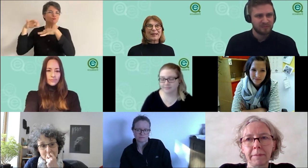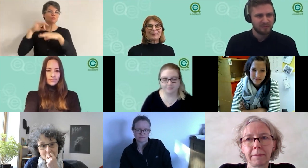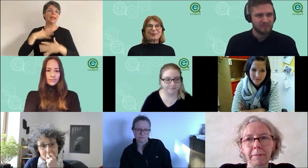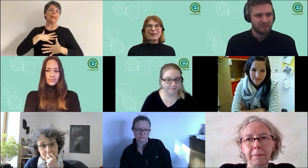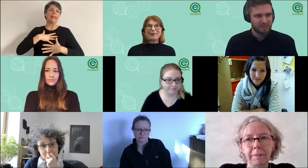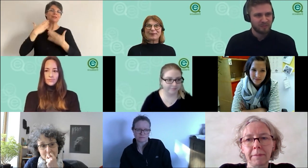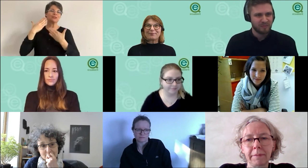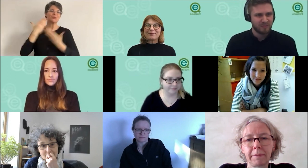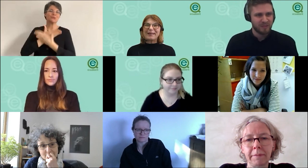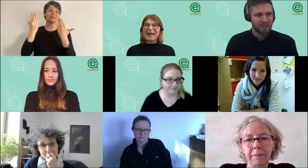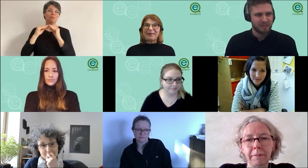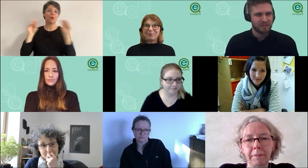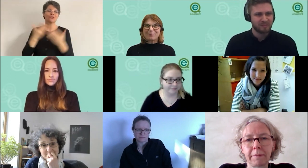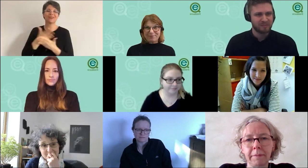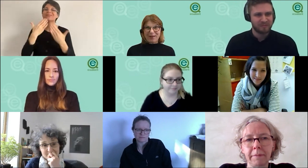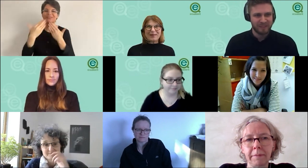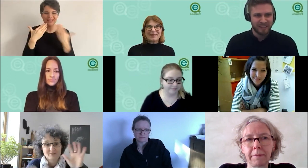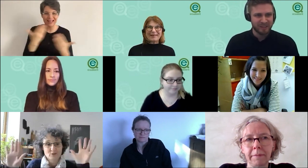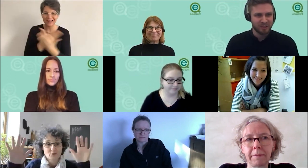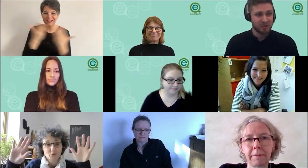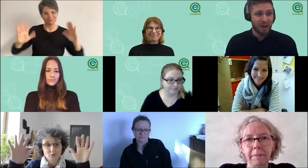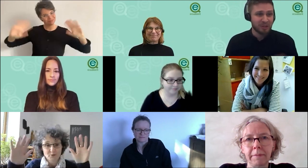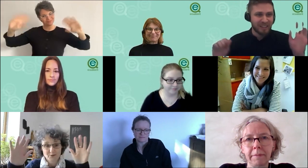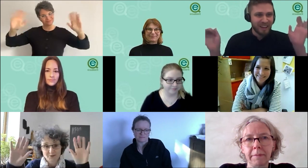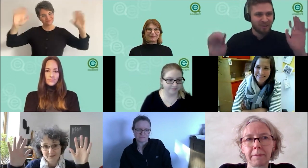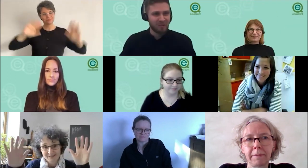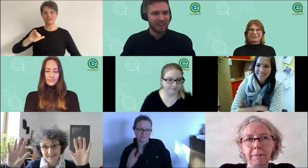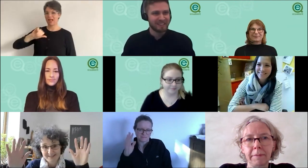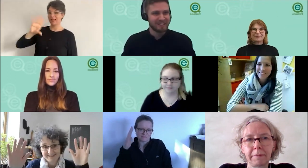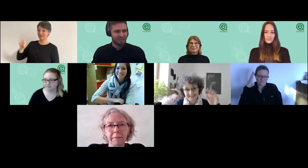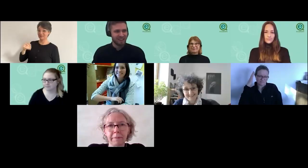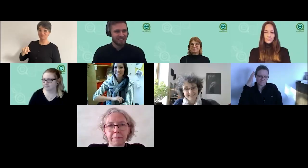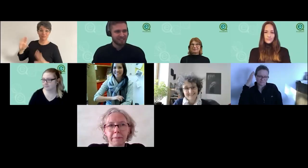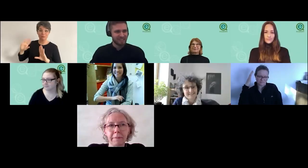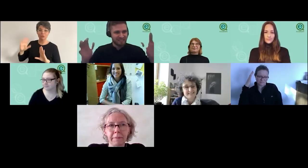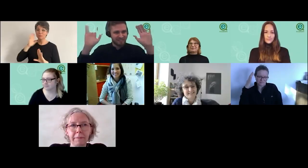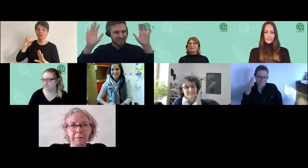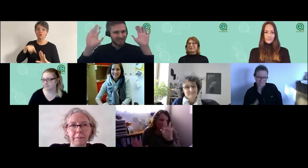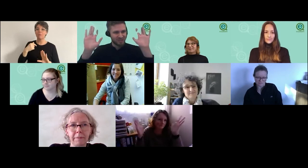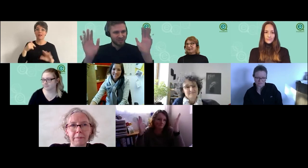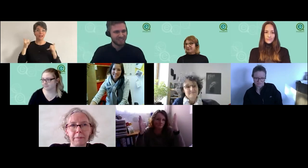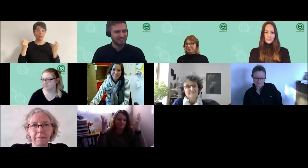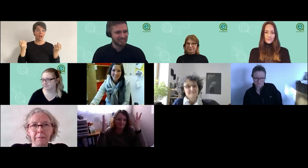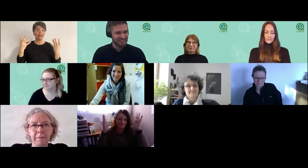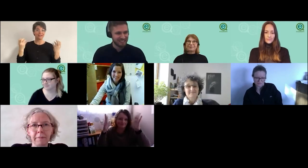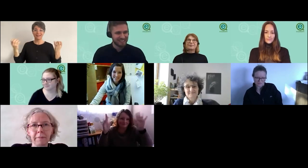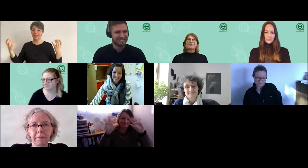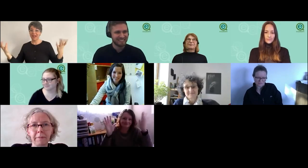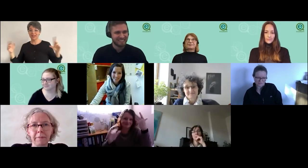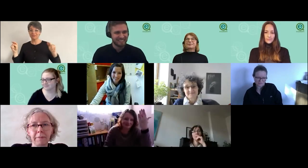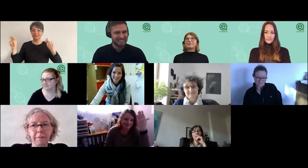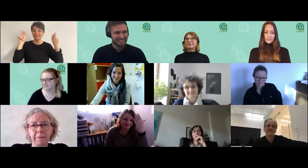und Liebesbotschaften. Vielen Dank. Auf Wiedersehen. Vielen Dank. Und zum Abschied gerne nochmal alle die Kamera aktivieren, dass wir uns vielleicht